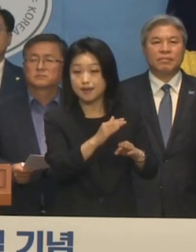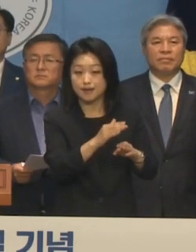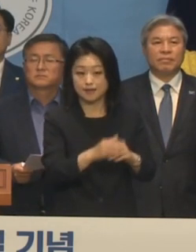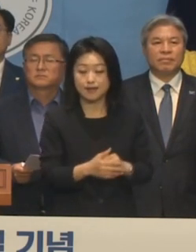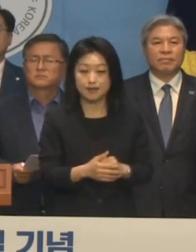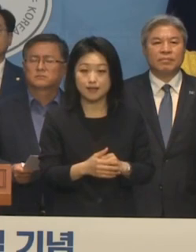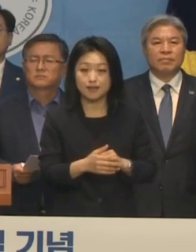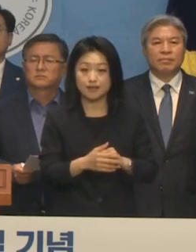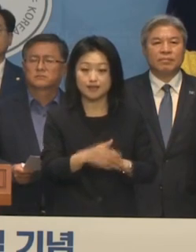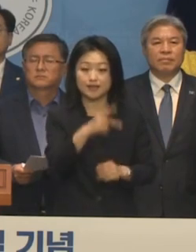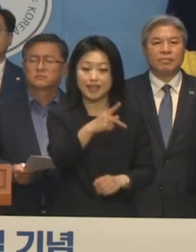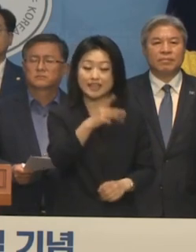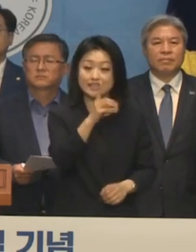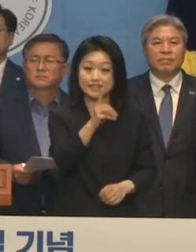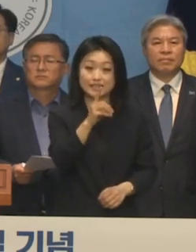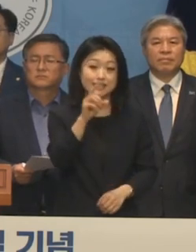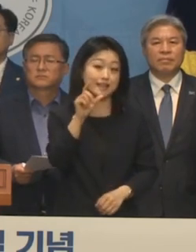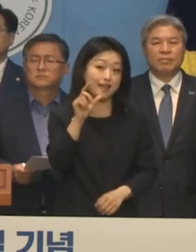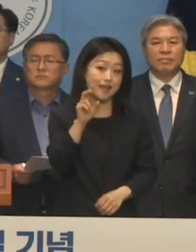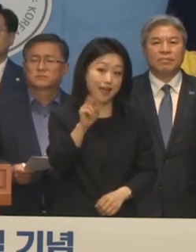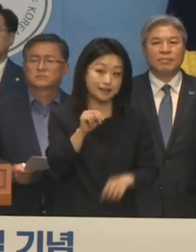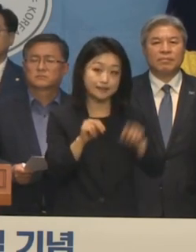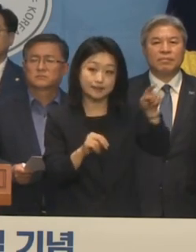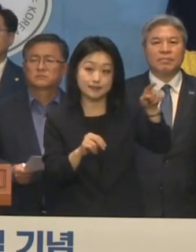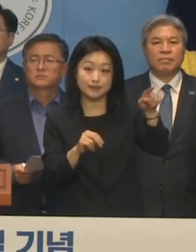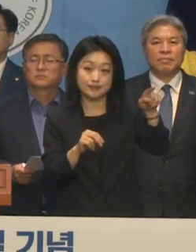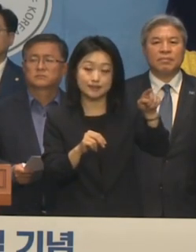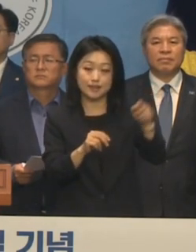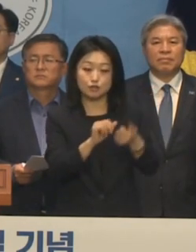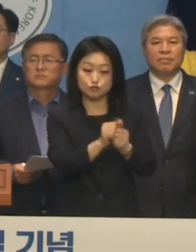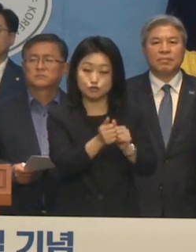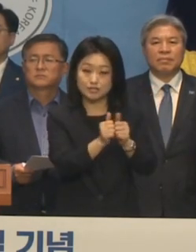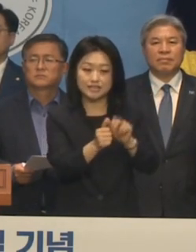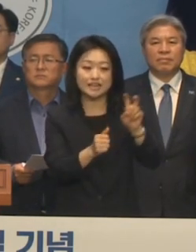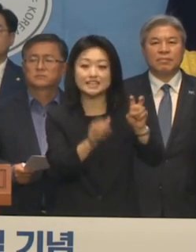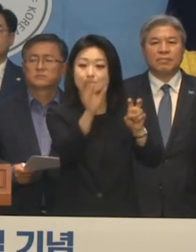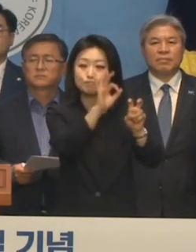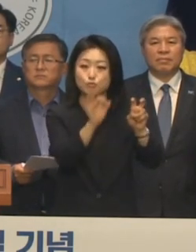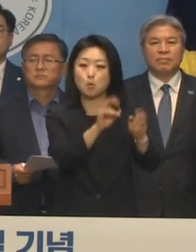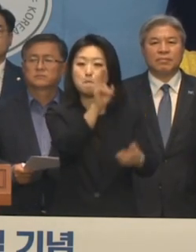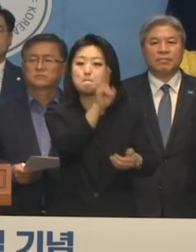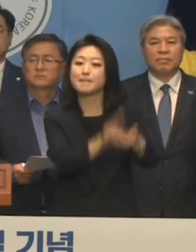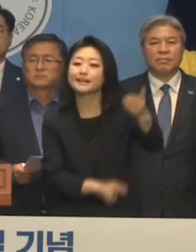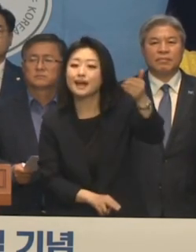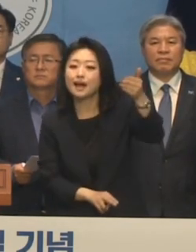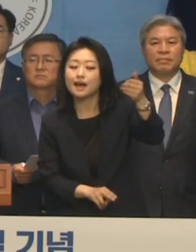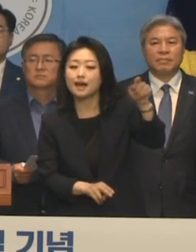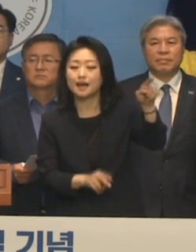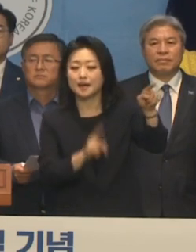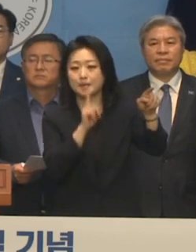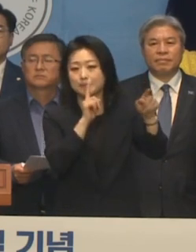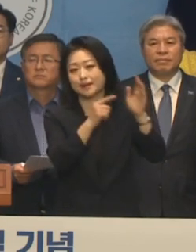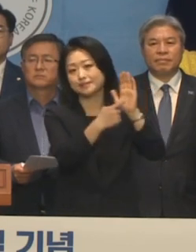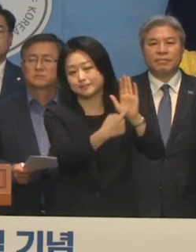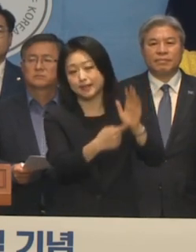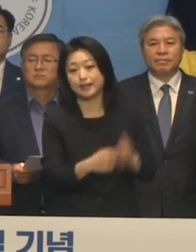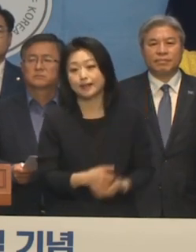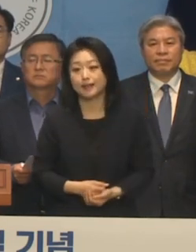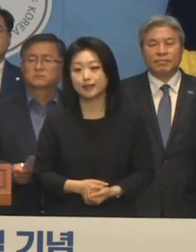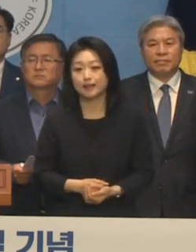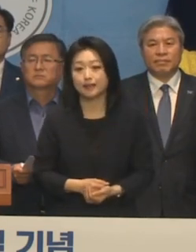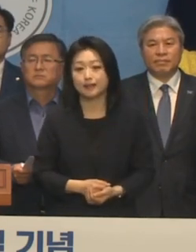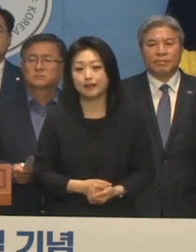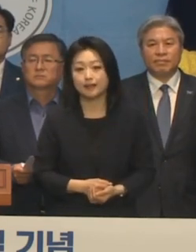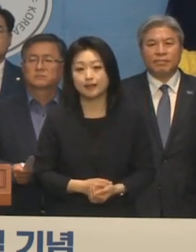한전 KDN을 내 지분 20%를 매각하겠다고 내놓았습니다.